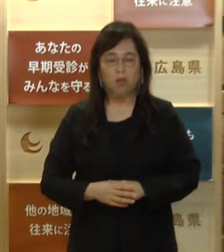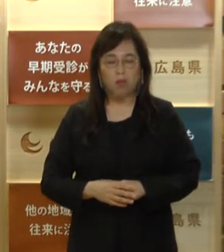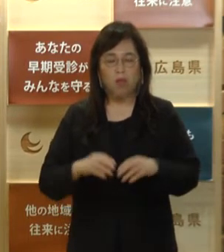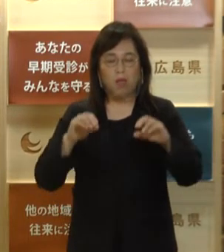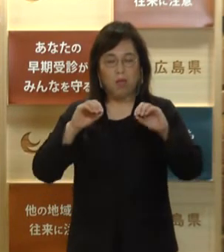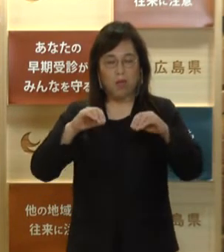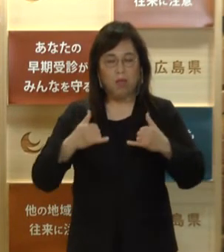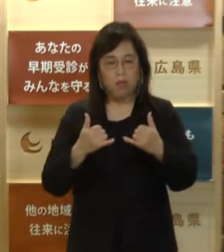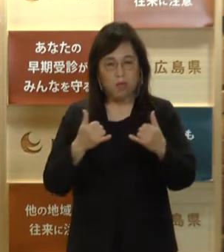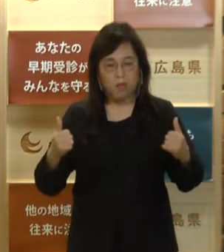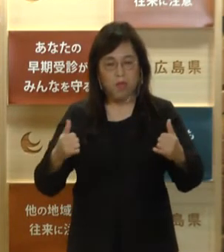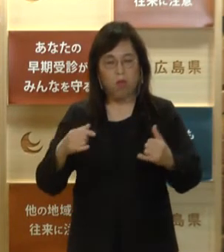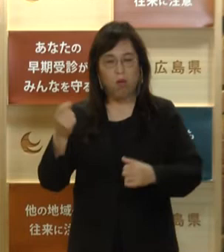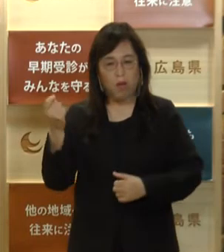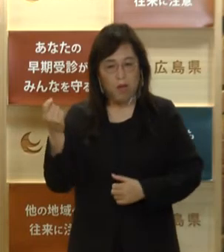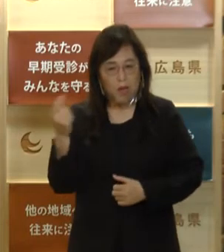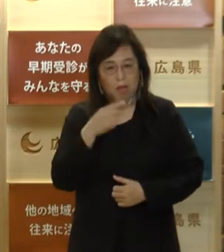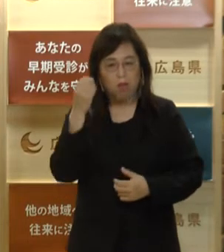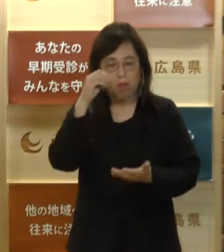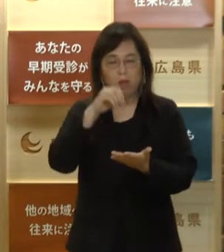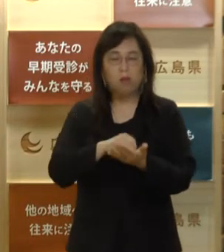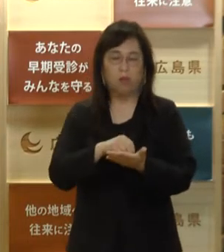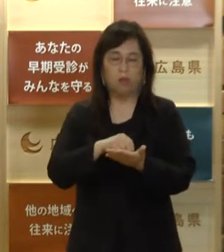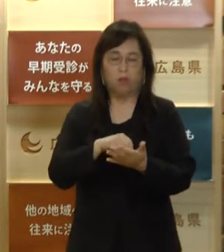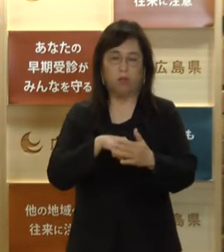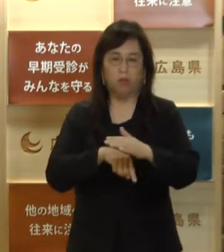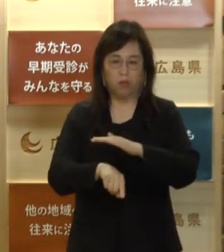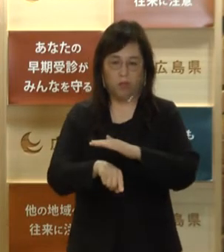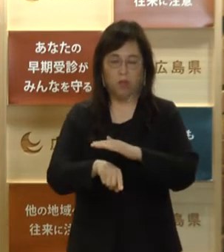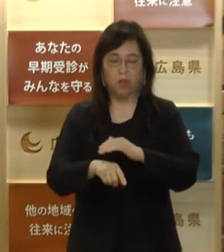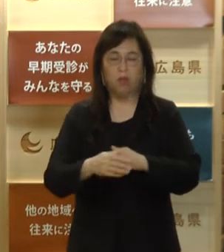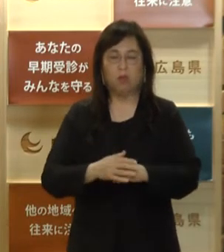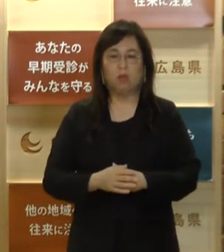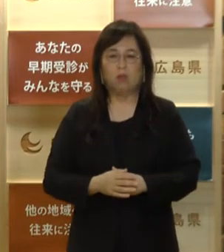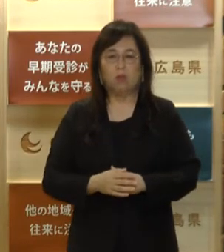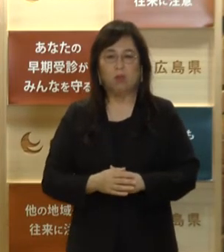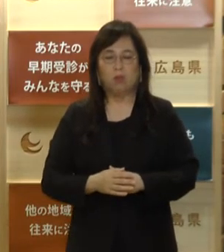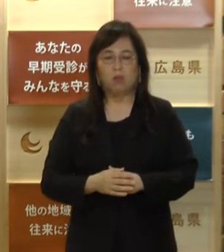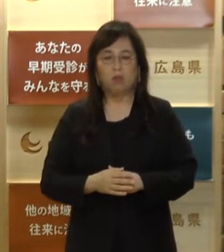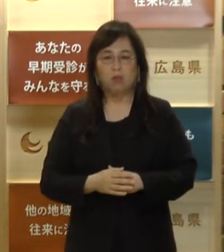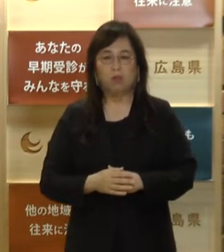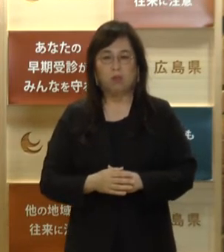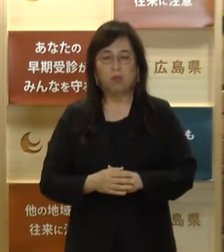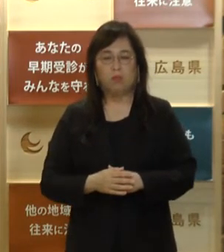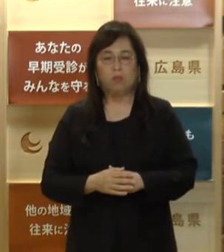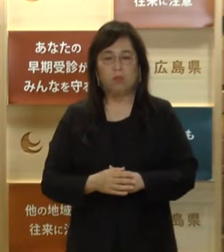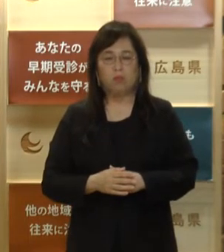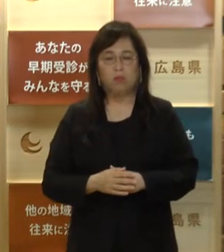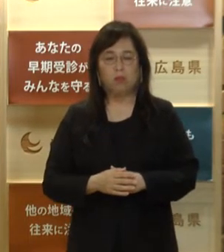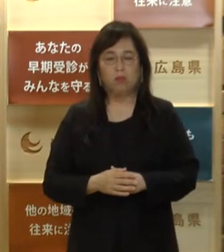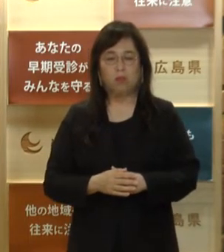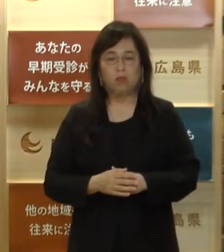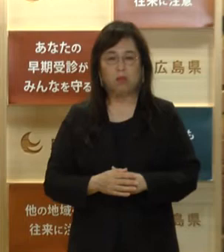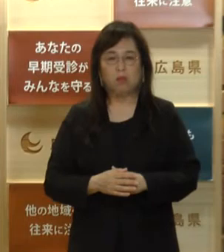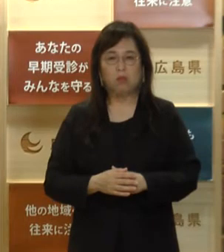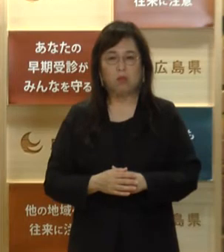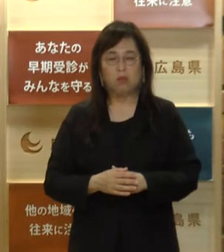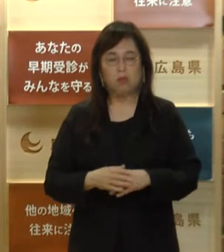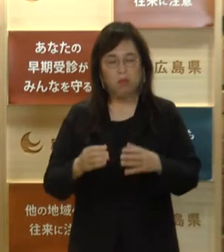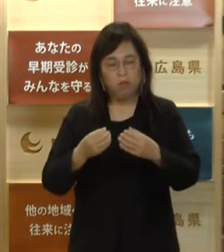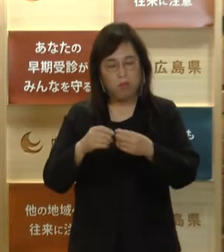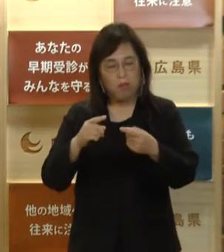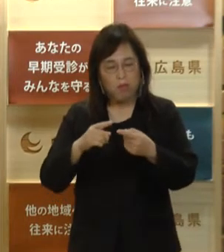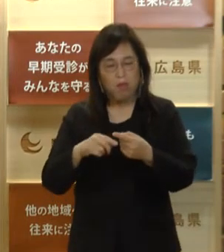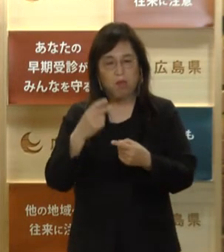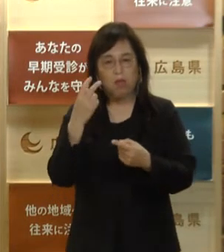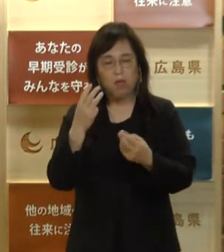ていると、つまりこの全体の数でいうとですね、数でいうとちょっと足元がどうなっているかっていうのはまだよく分からない